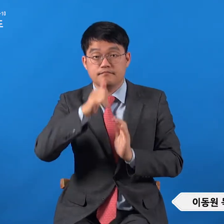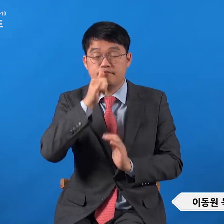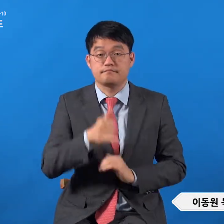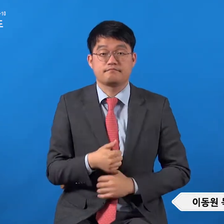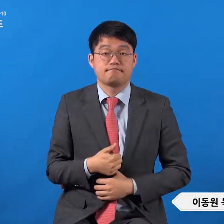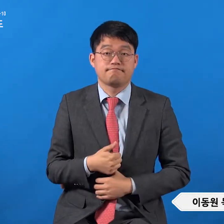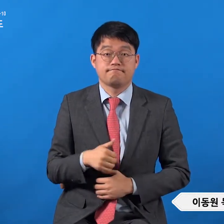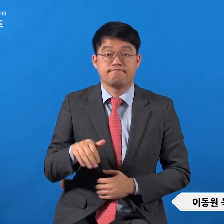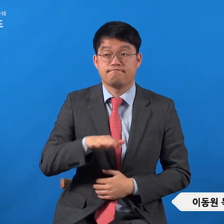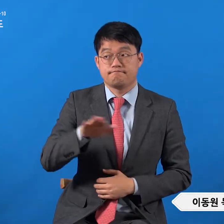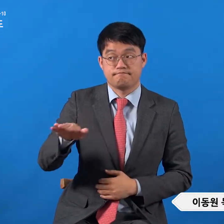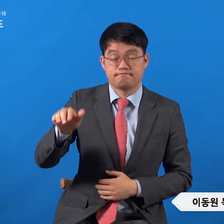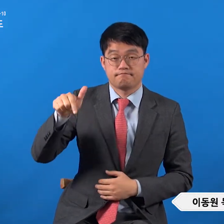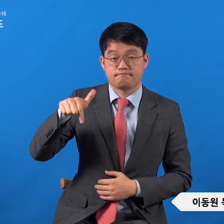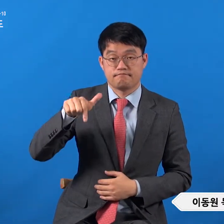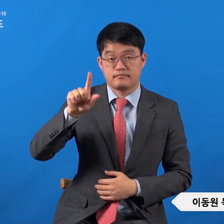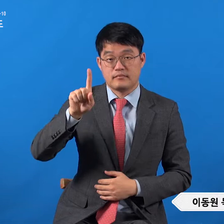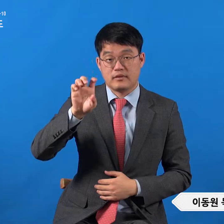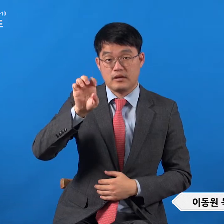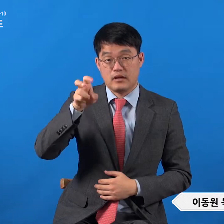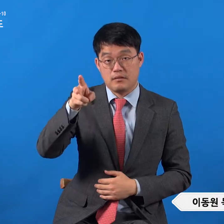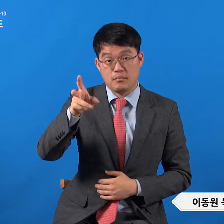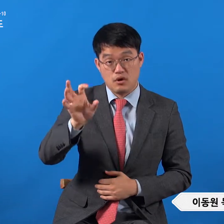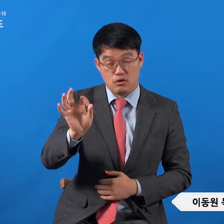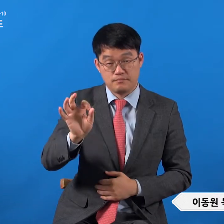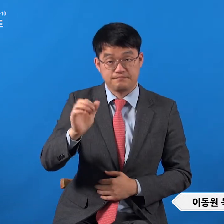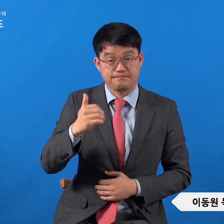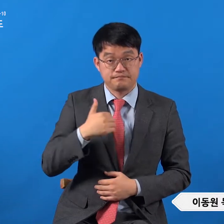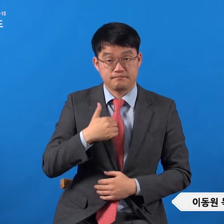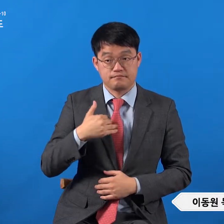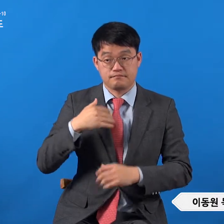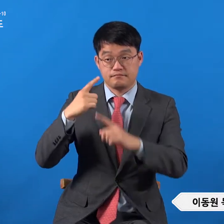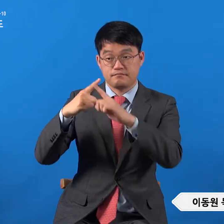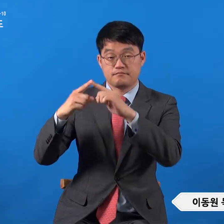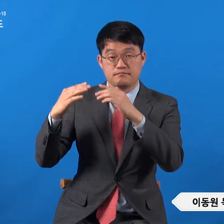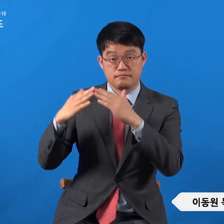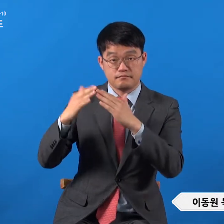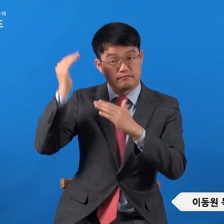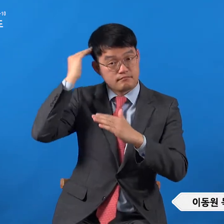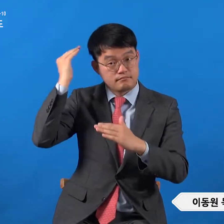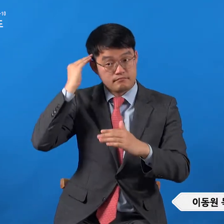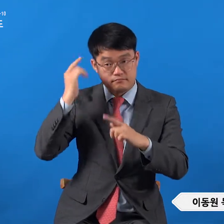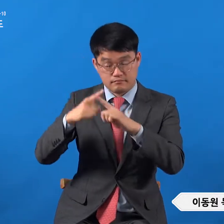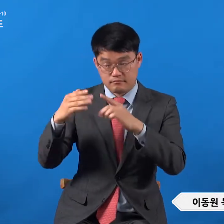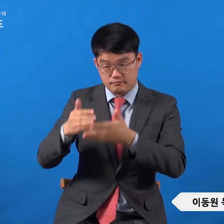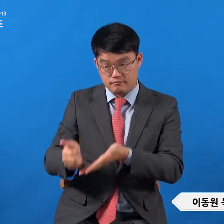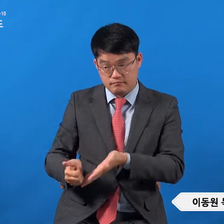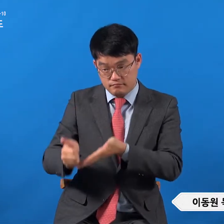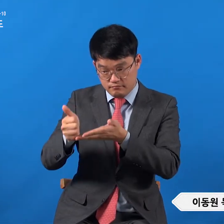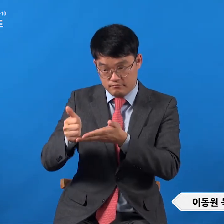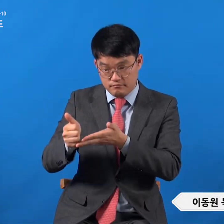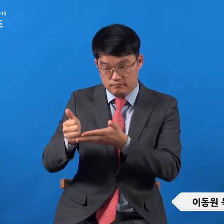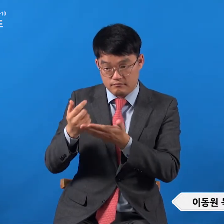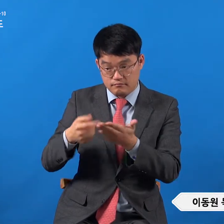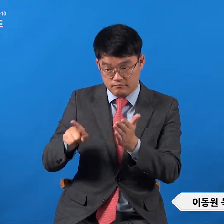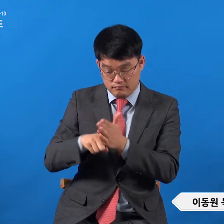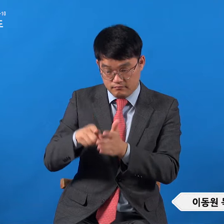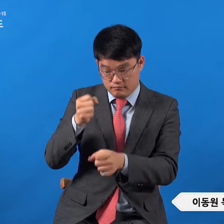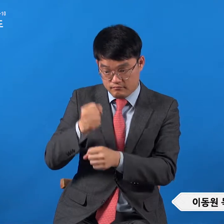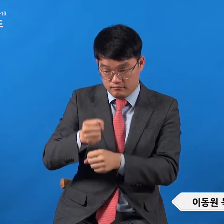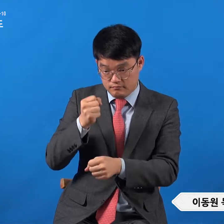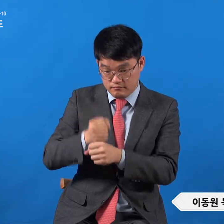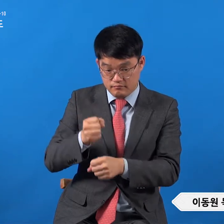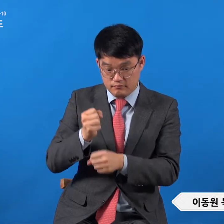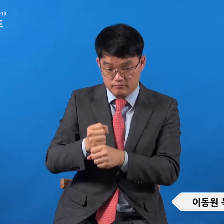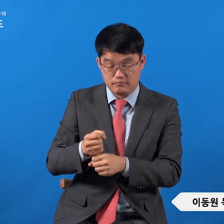우리가 가평에 우리 교회가 한국 교회를 섬기기 위해서 만든 철로역정 순례길에 이렇게